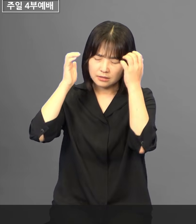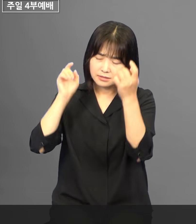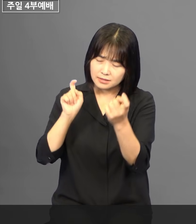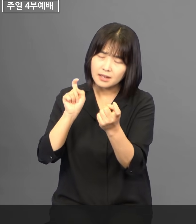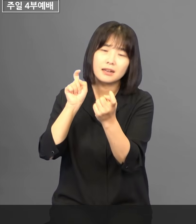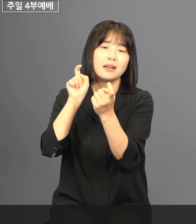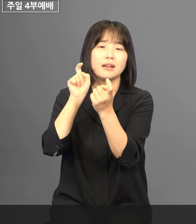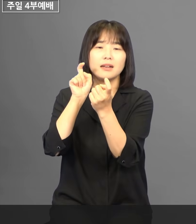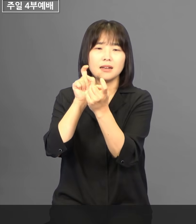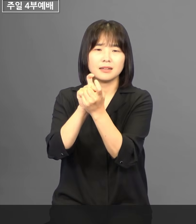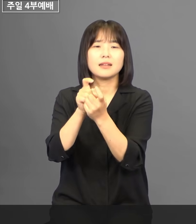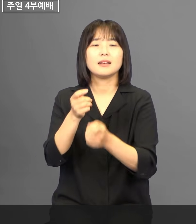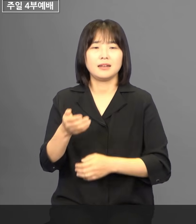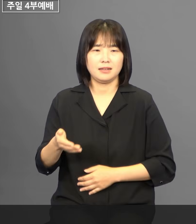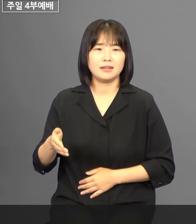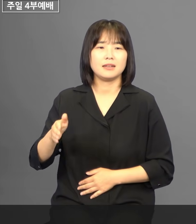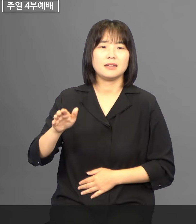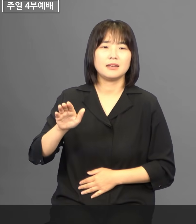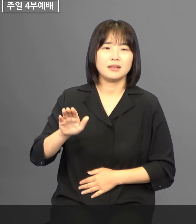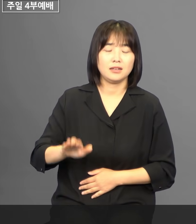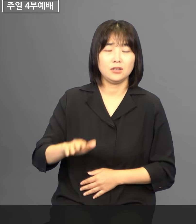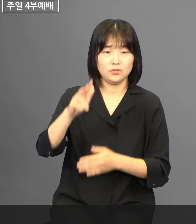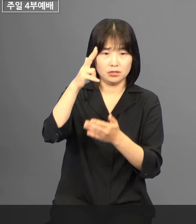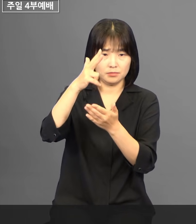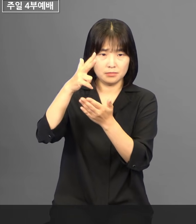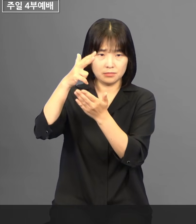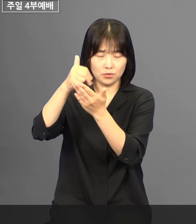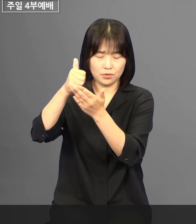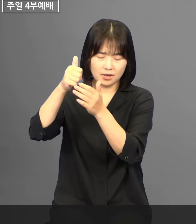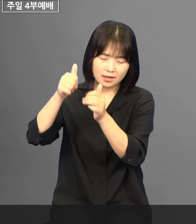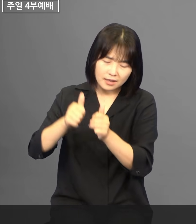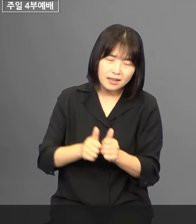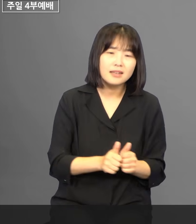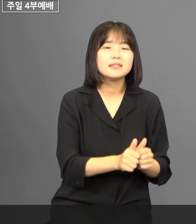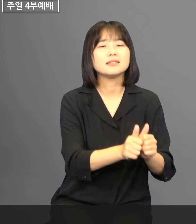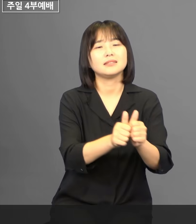고난을 당하나 주님